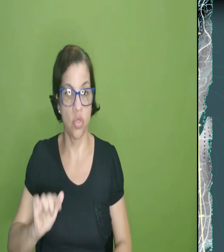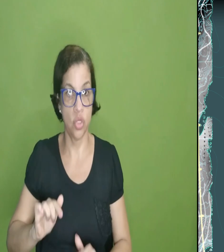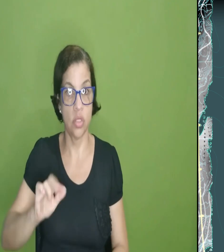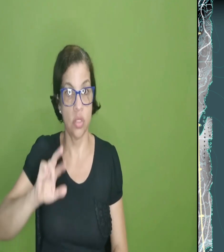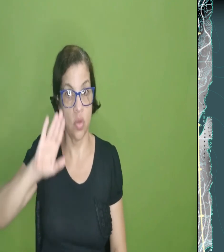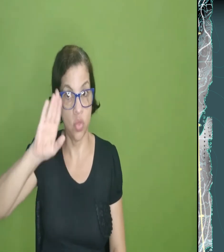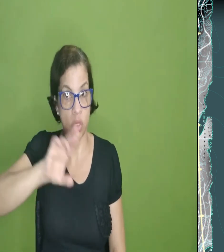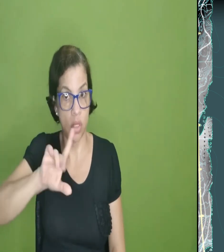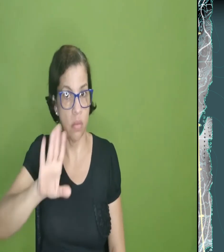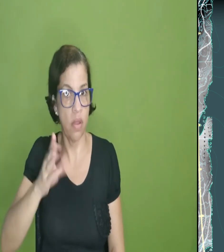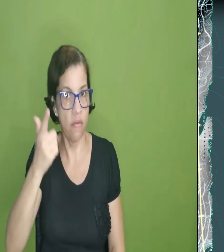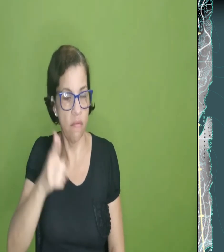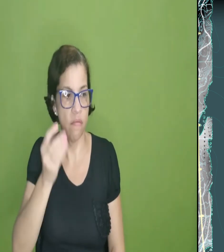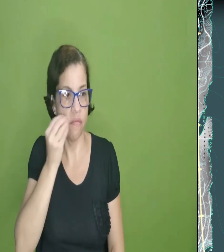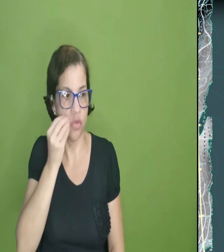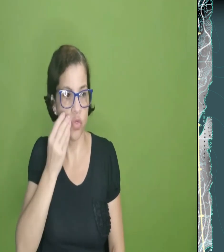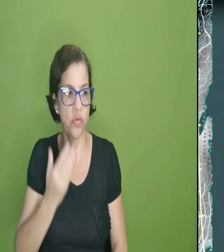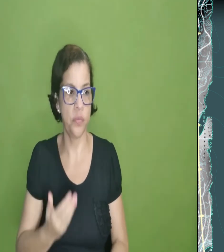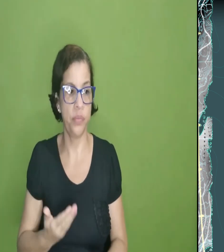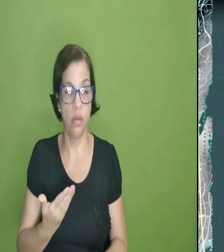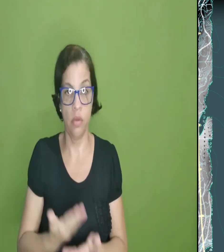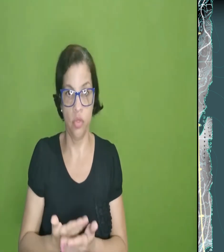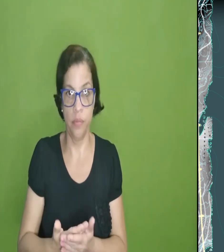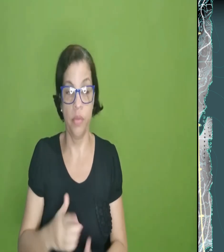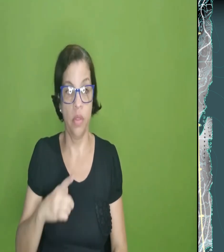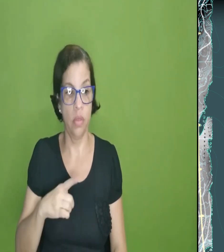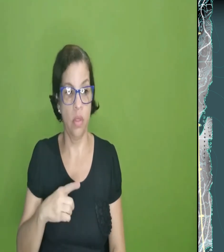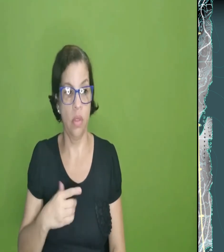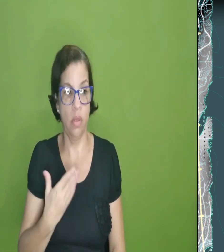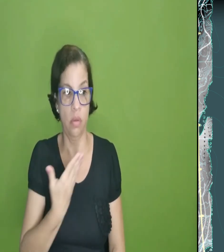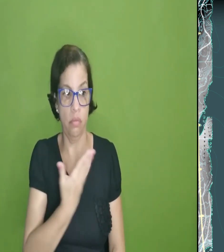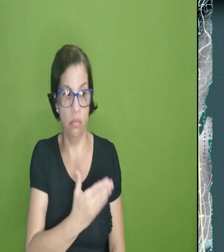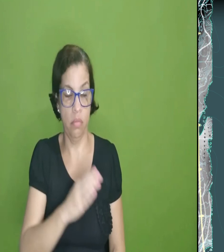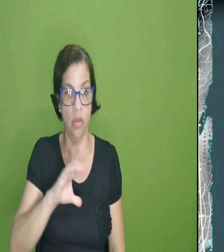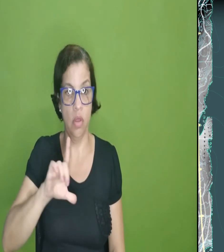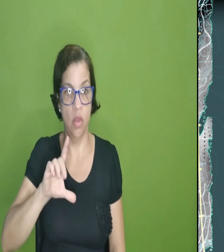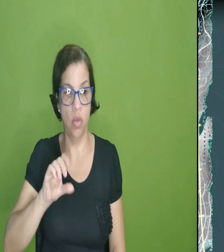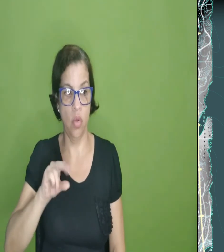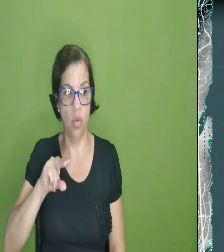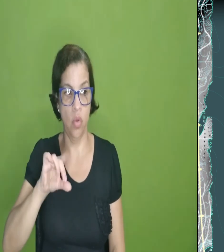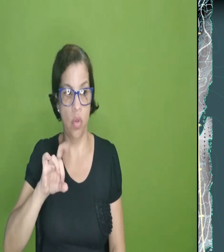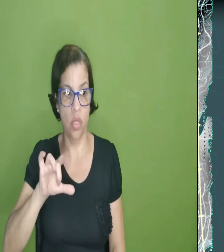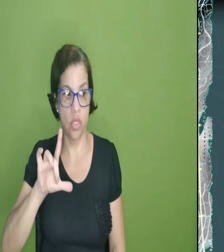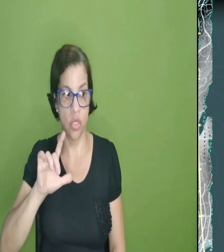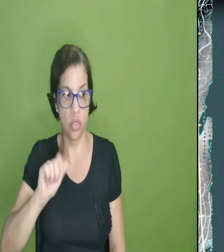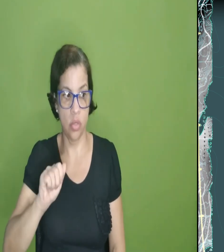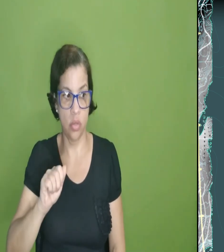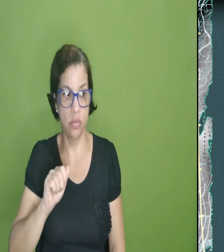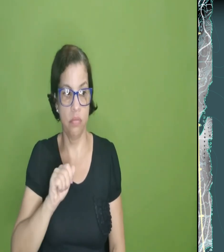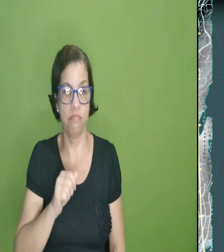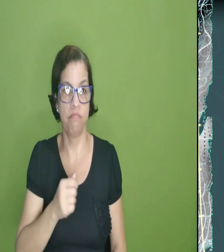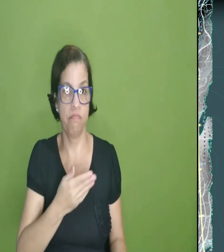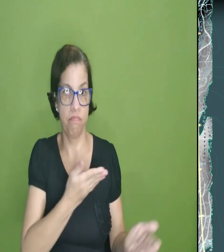da norepinefrina no centro vasomotor e no núcleo do trato solitário, reduzindo a atividade simpática nessa